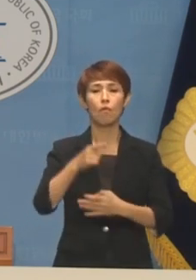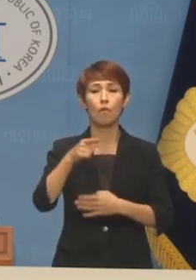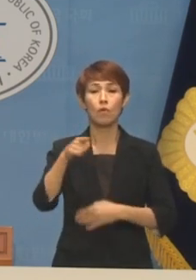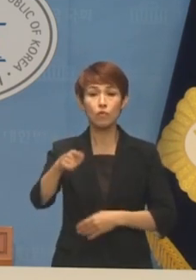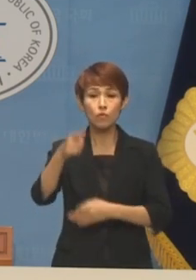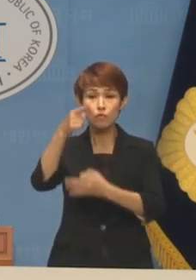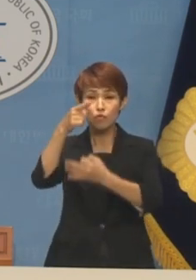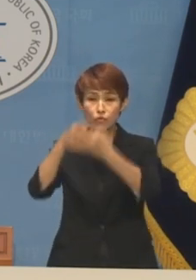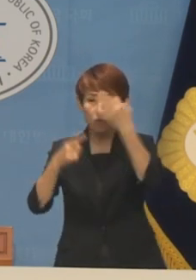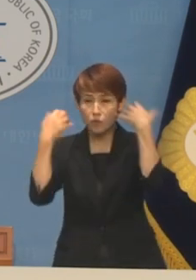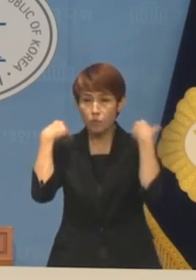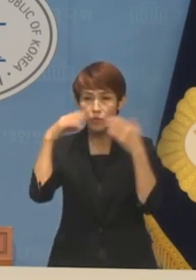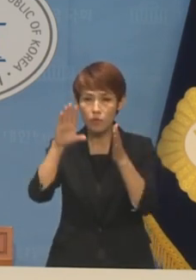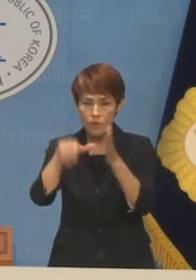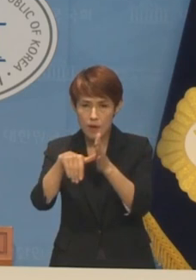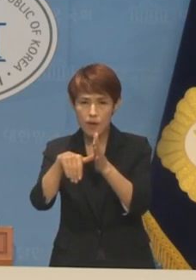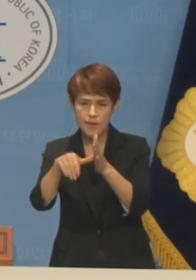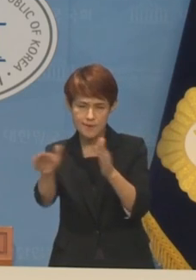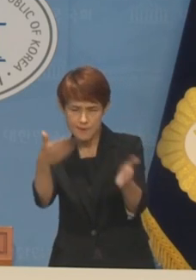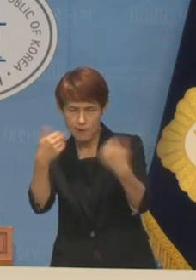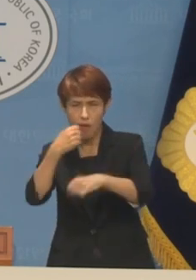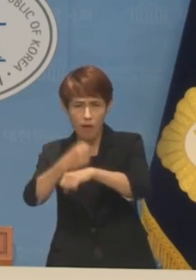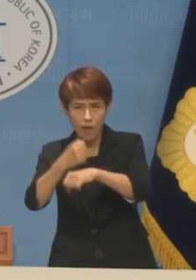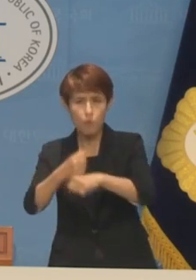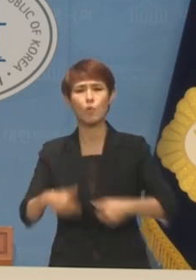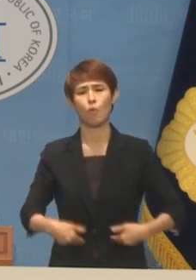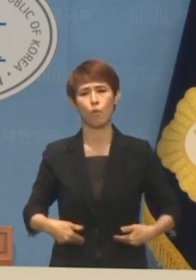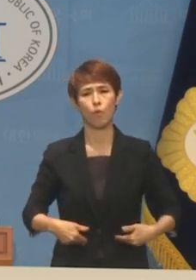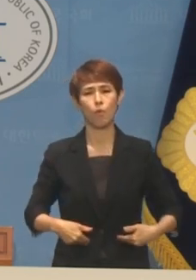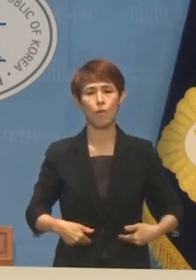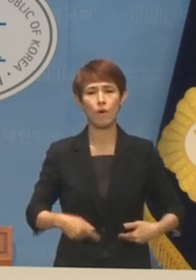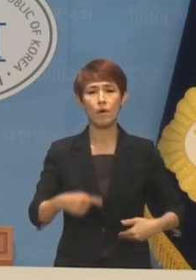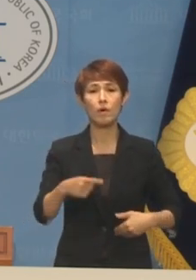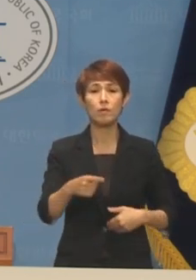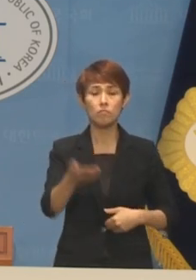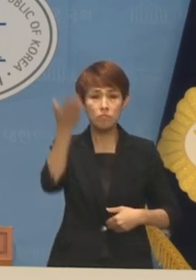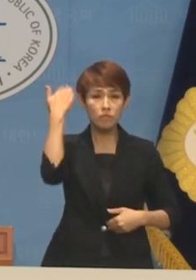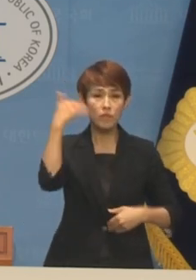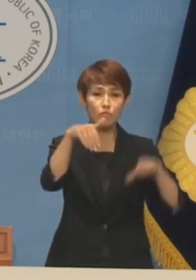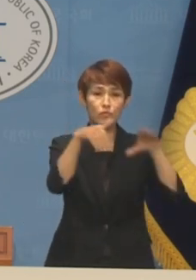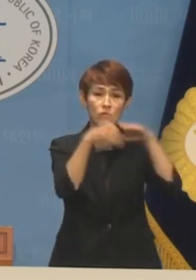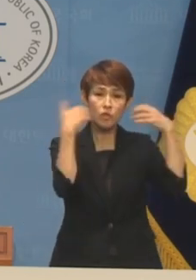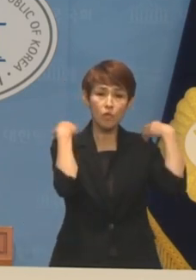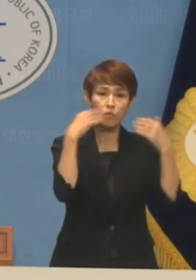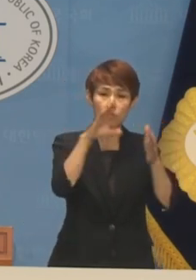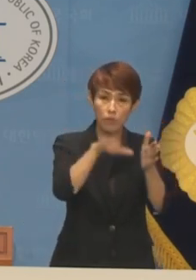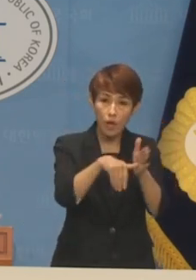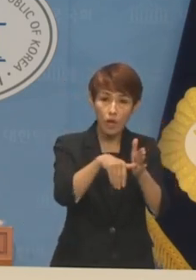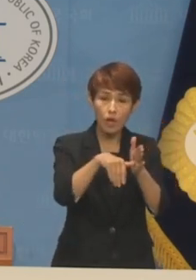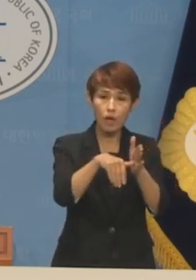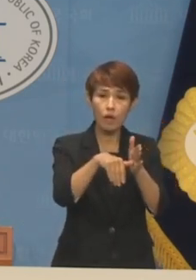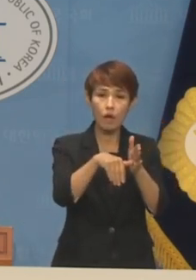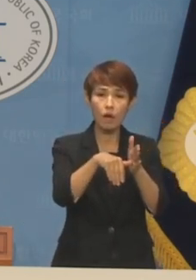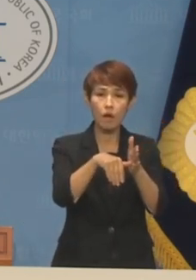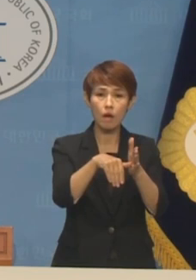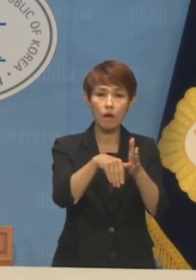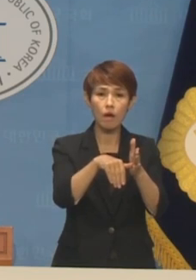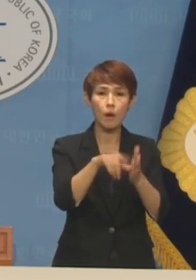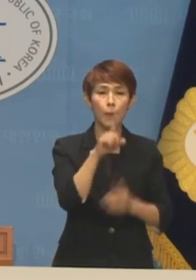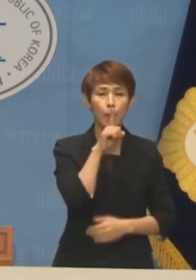정부에서는 밝혀지고 지난 민주당 문재인 정부에서는 밝혀지지 않는 것입니까?